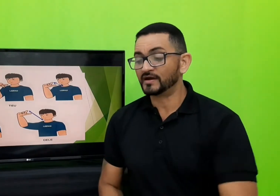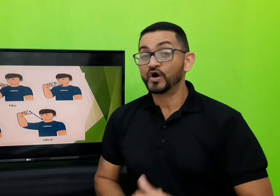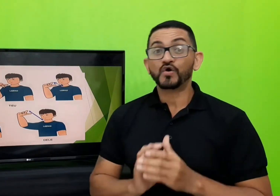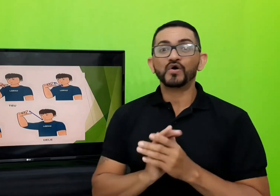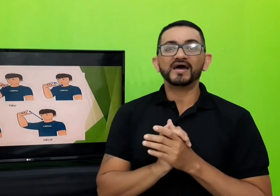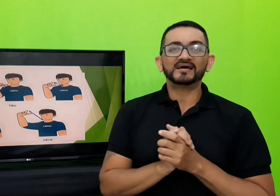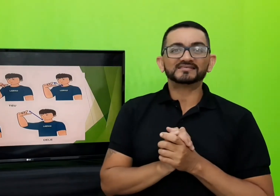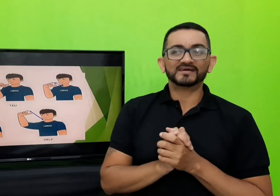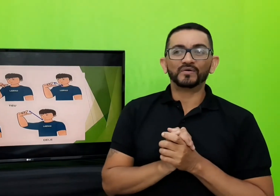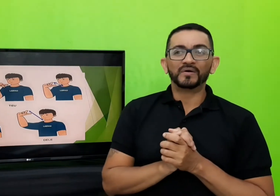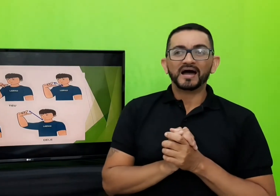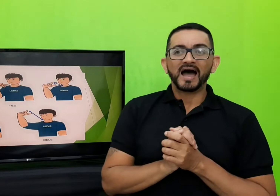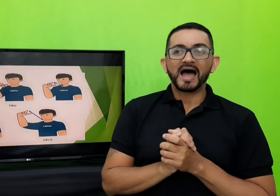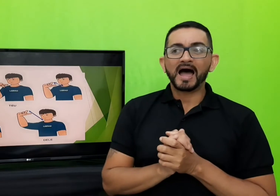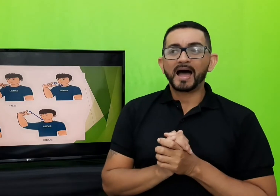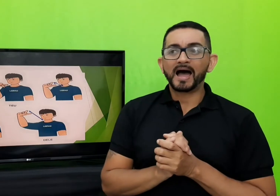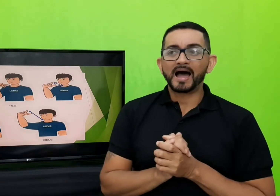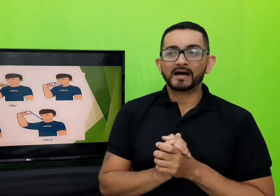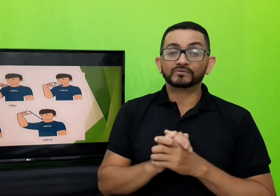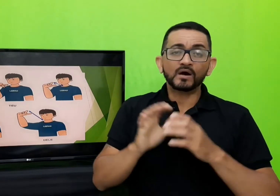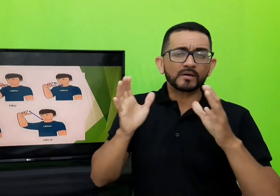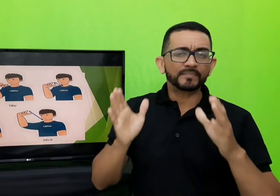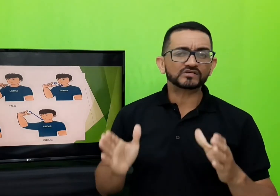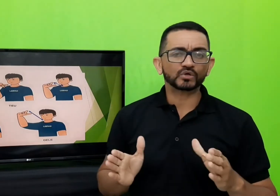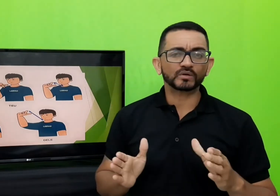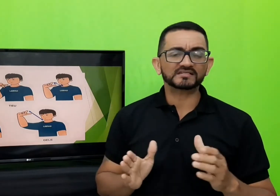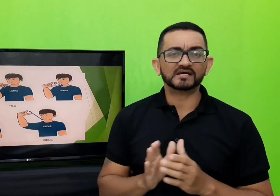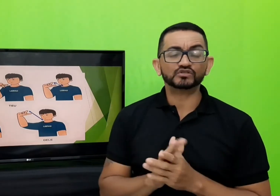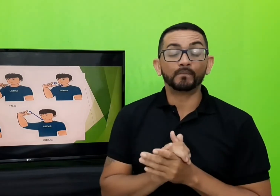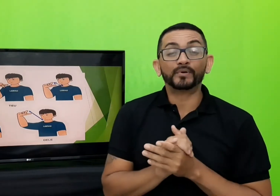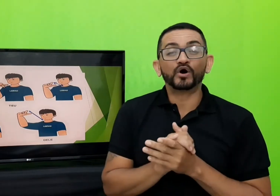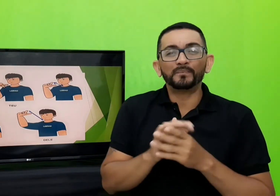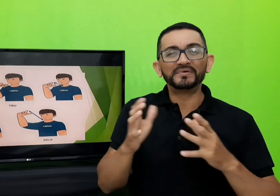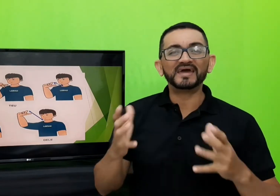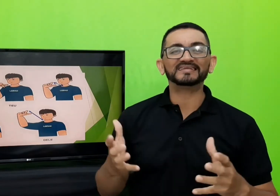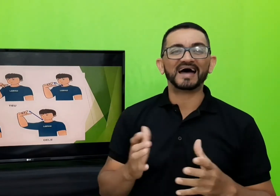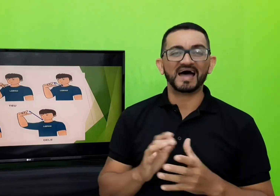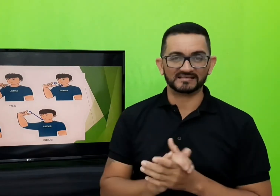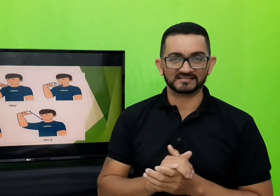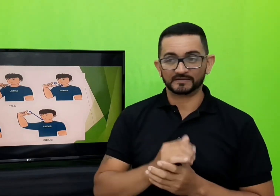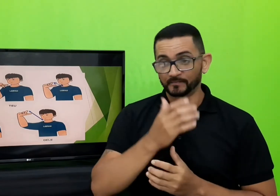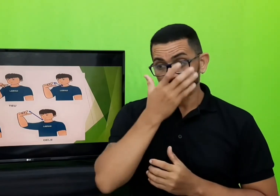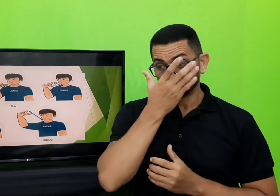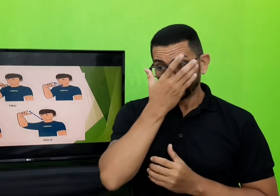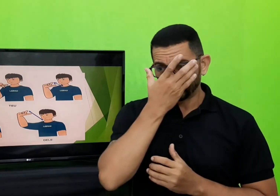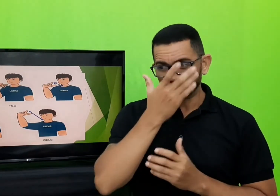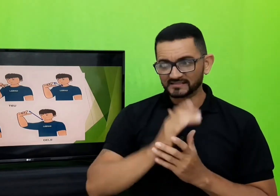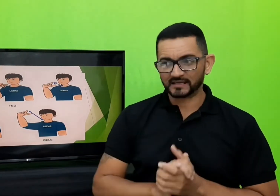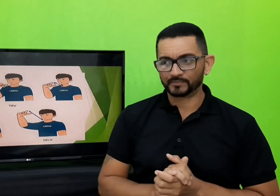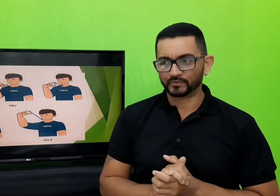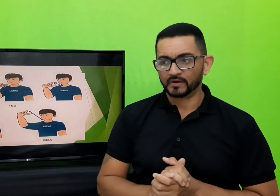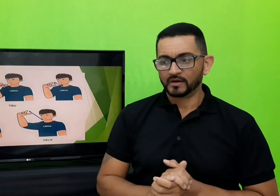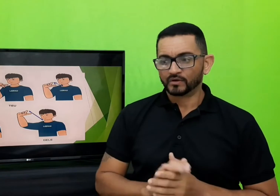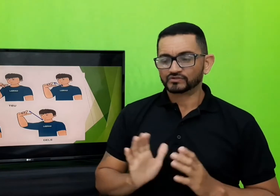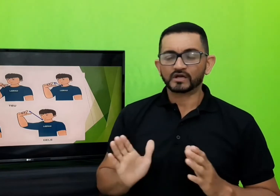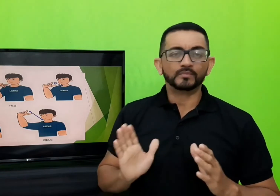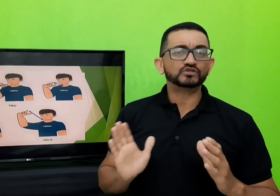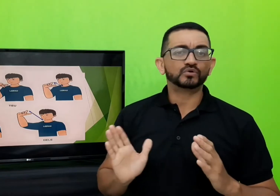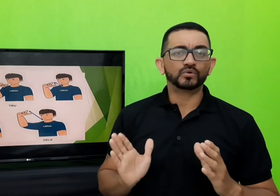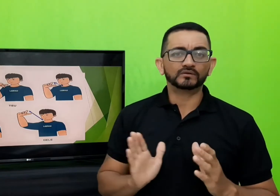ver com relação a, não que pessoas sejam propriedades. Por exemplo, geralmente